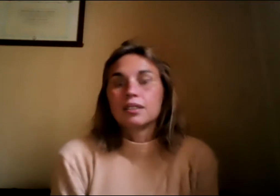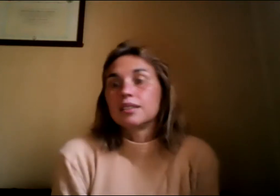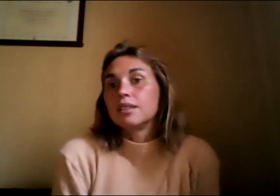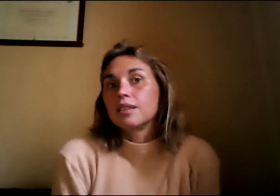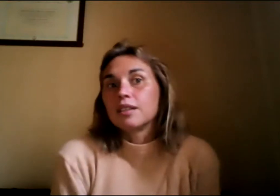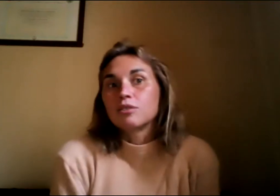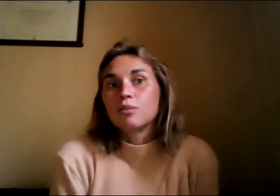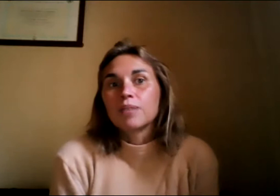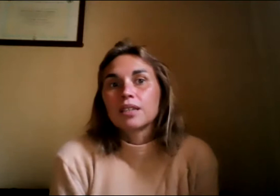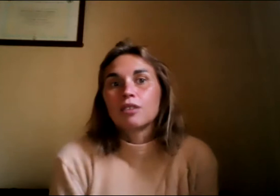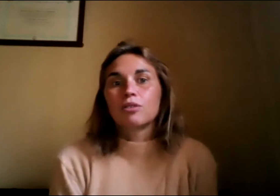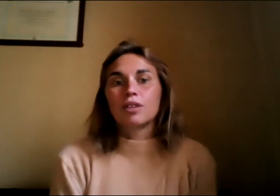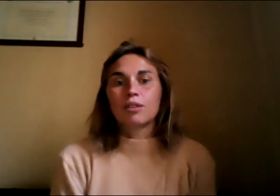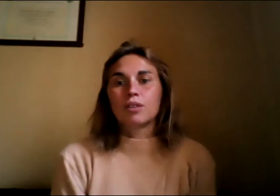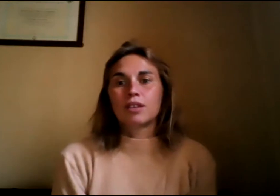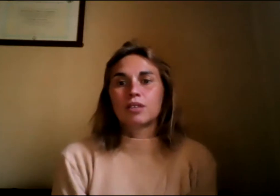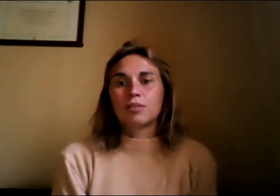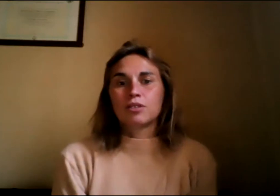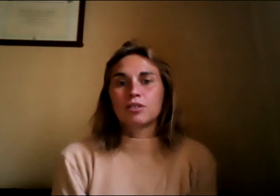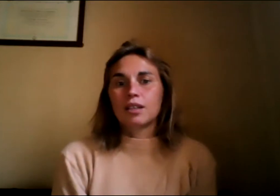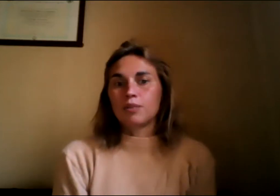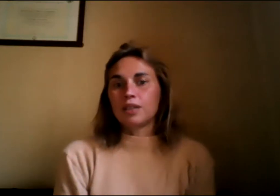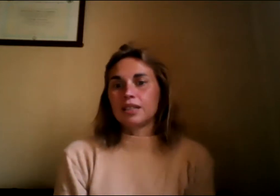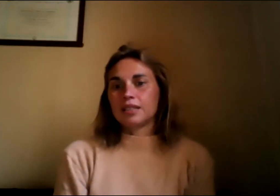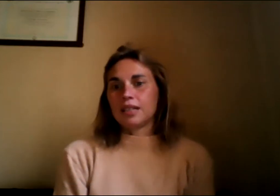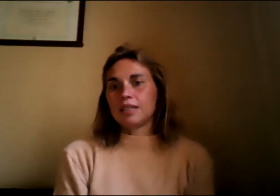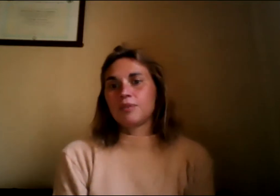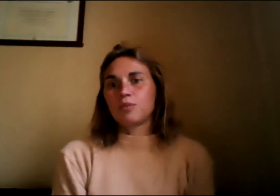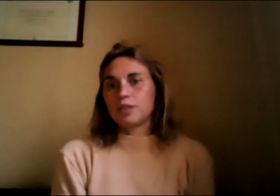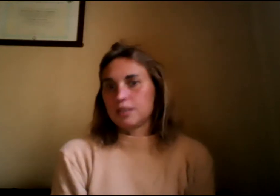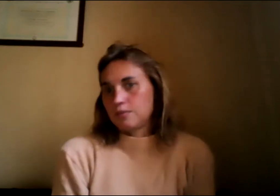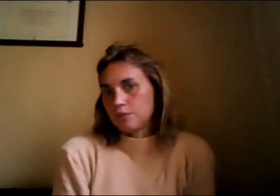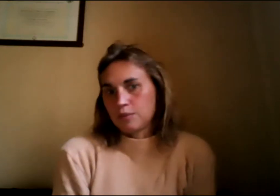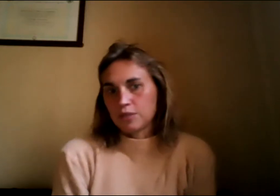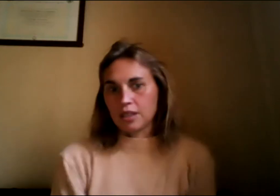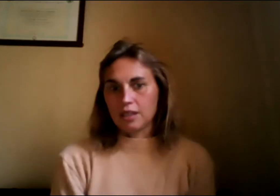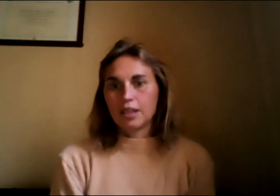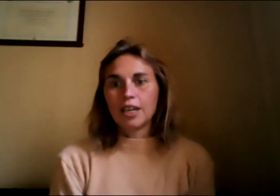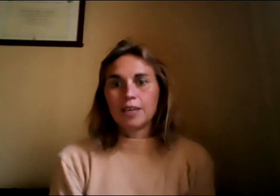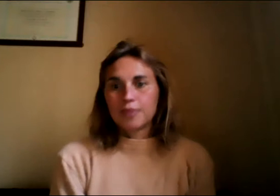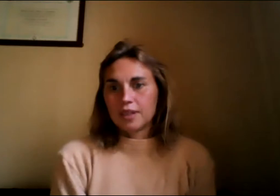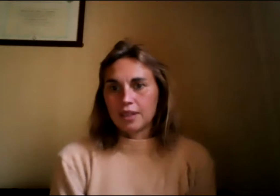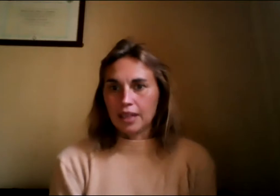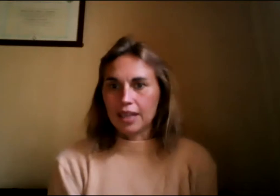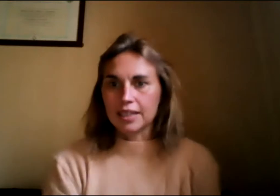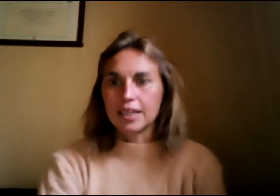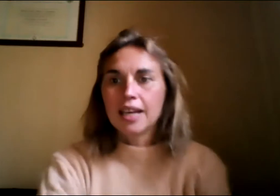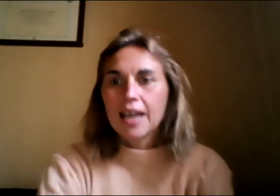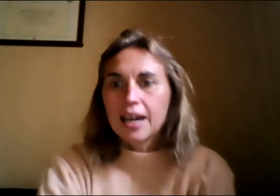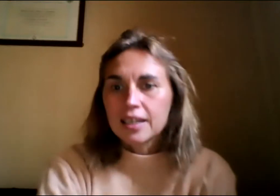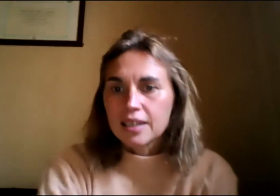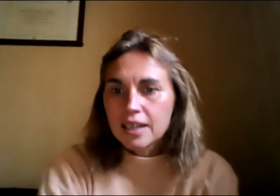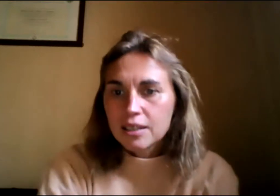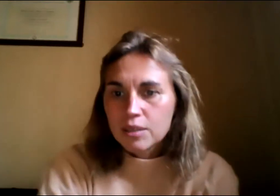compartiremos, y si queréis compartirlo con alguna otra persona que le pueda interesar el tema, pues digamos